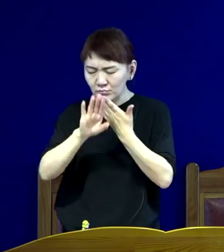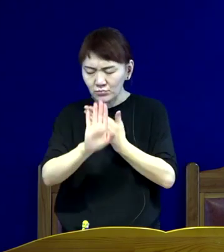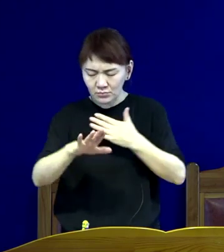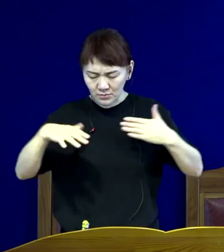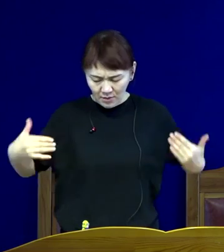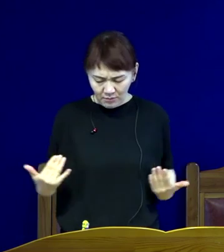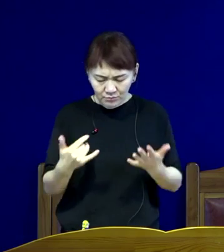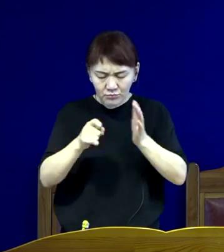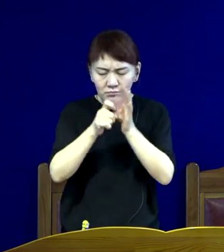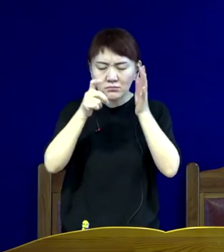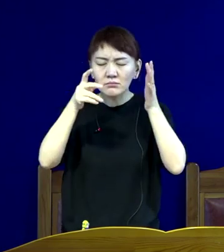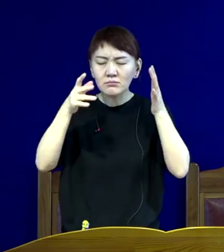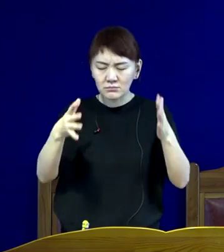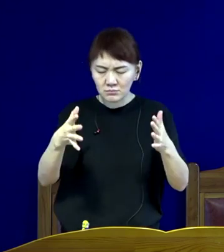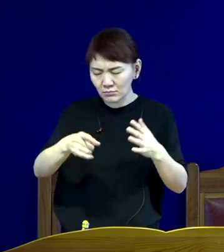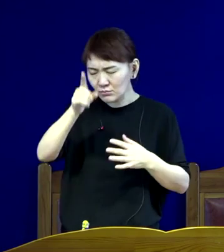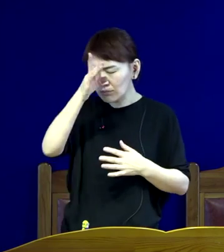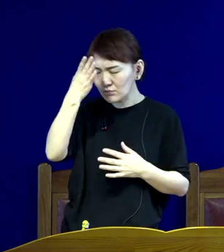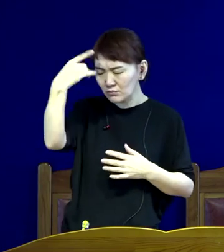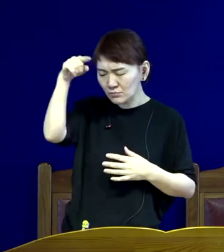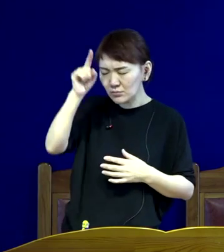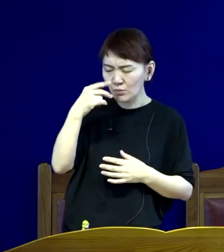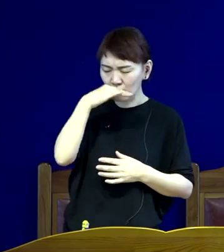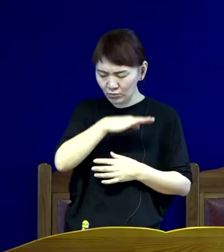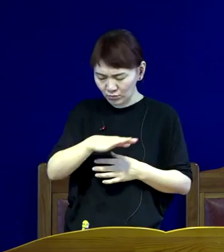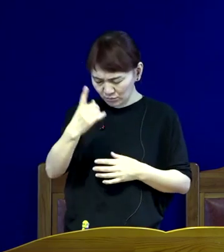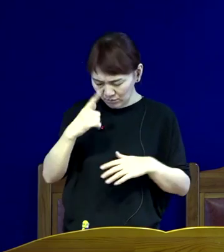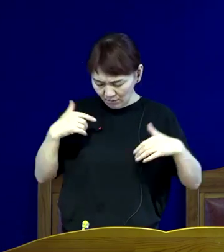수 있도록 인도해 주신 것 참으로